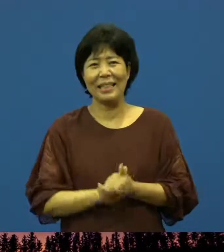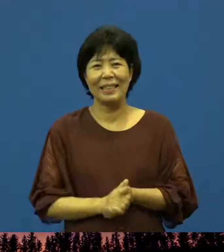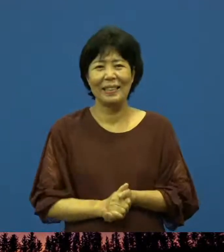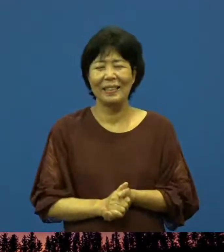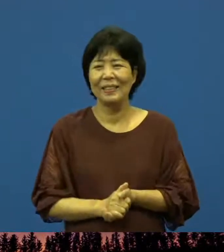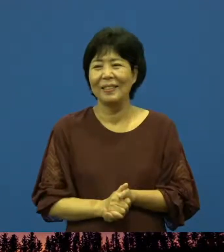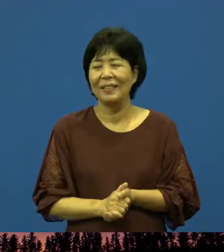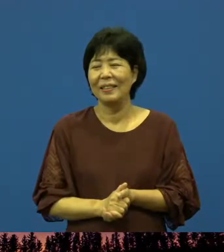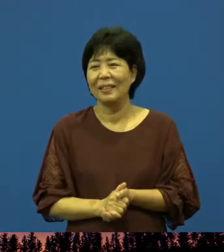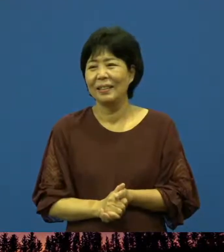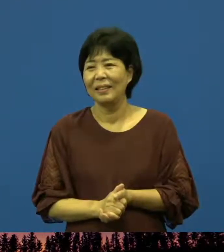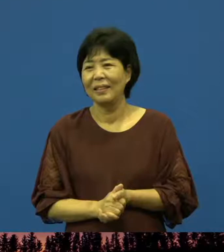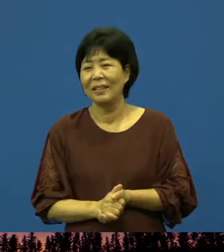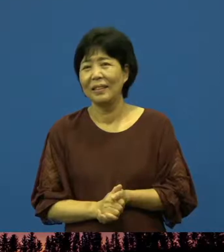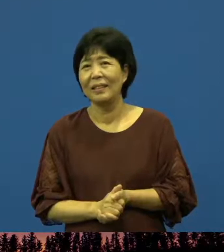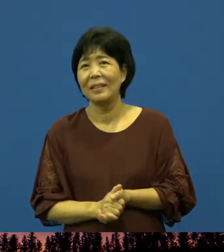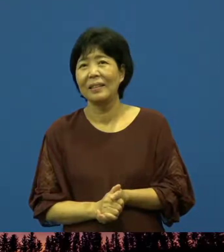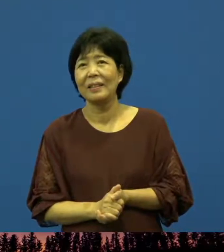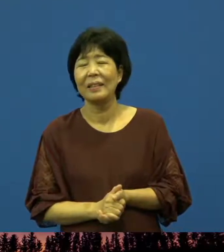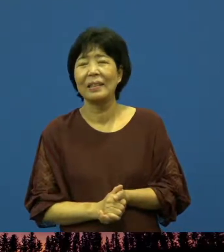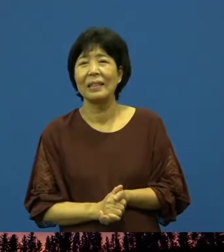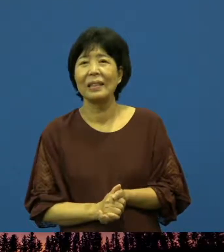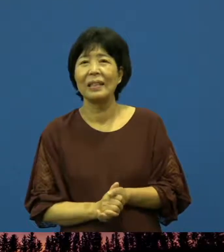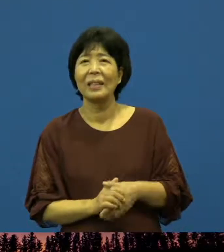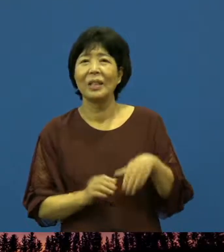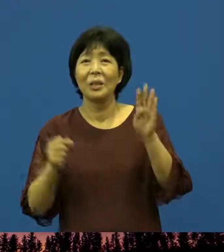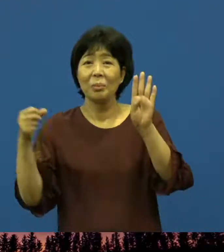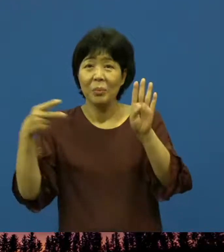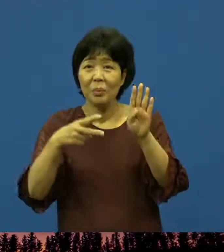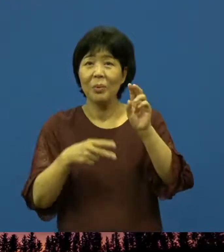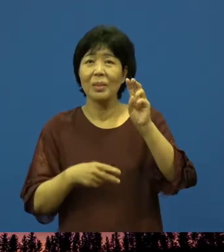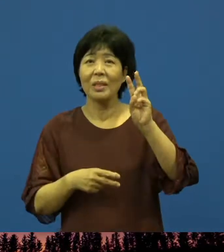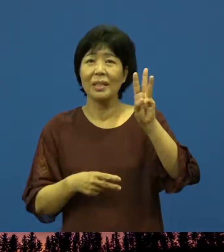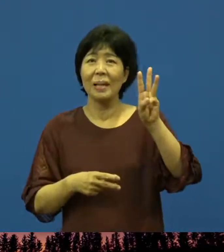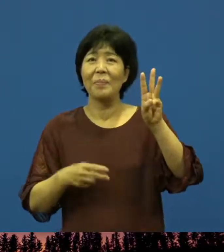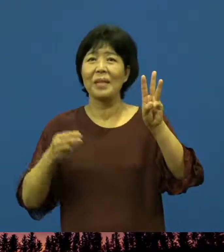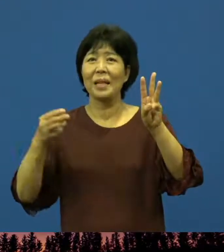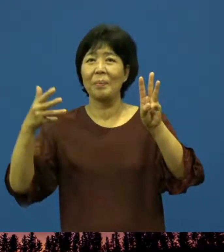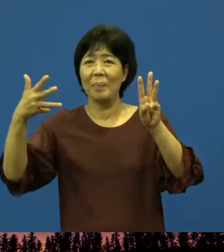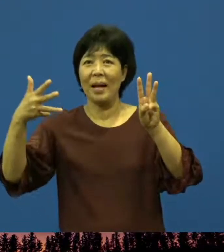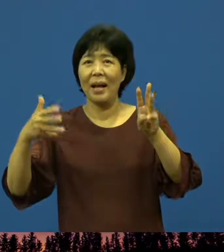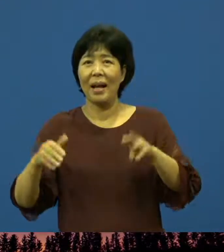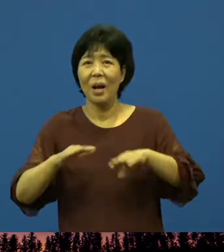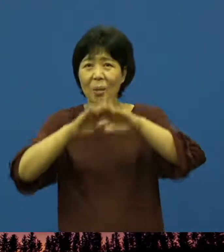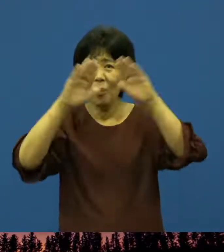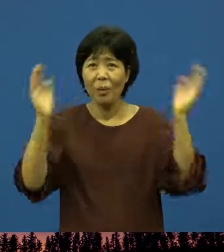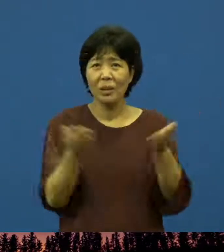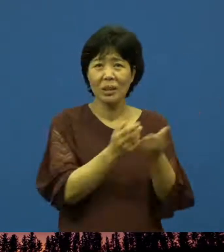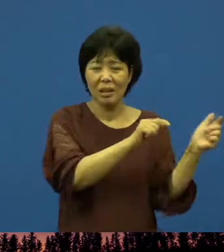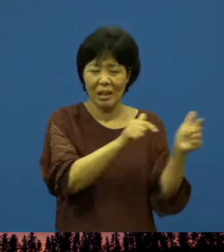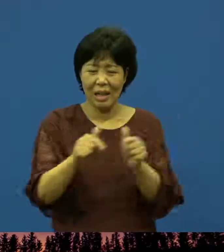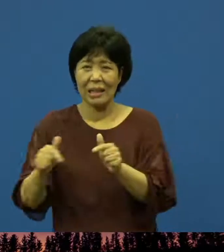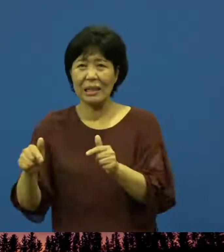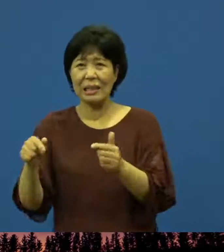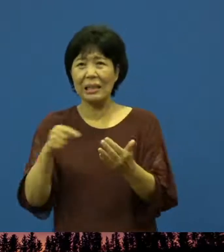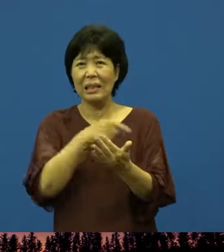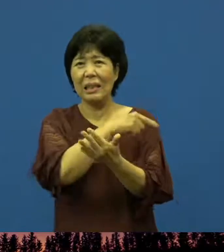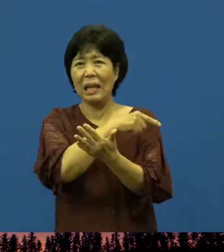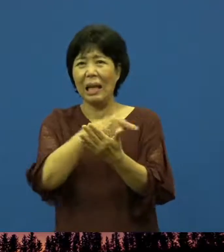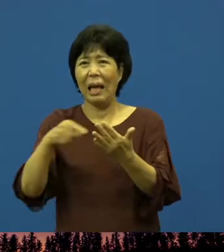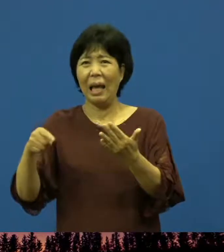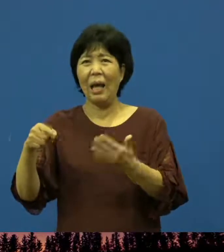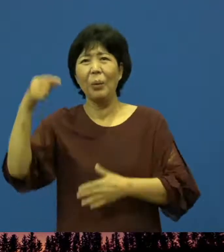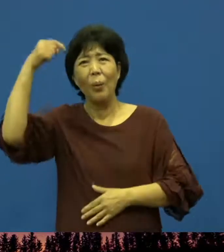빌립보서 3장 8절에 바울은 또한 이 모든 것을 혀로 여기면 내 주 그리스도를 아는 지식이